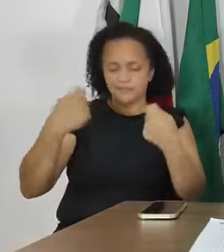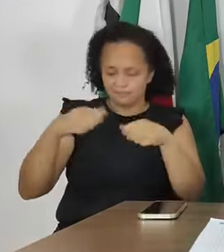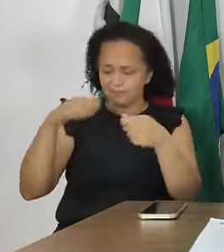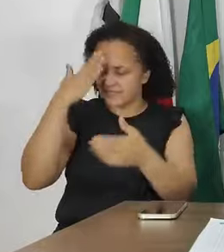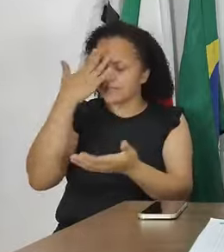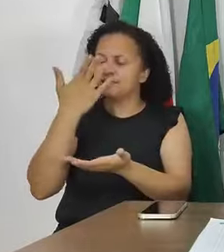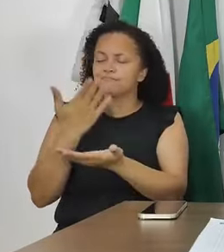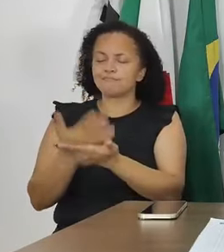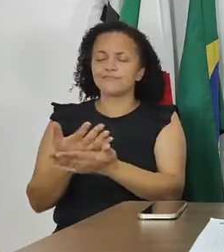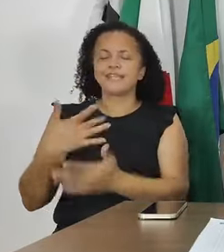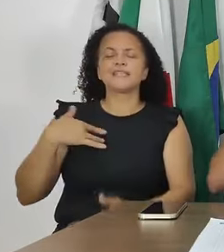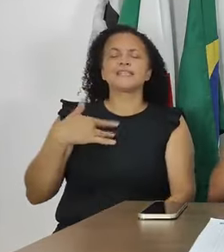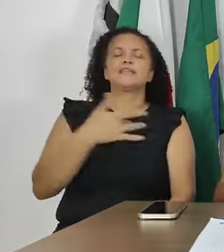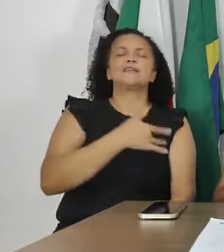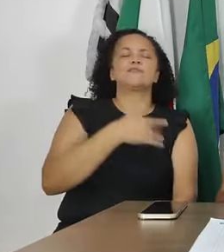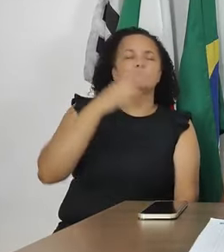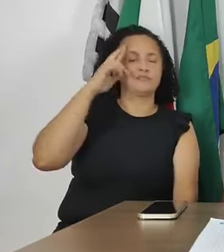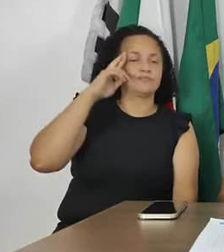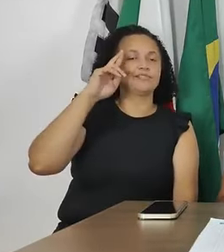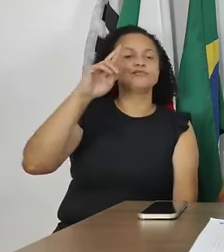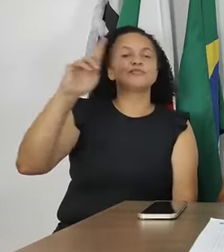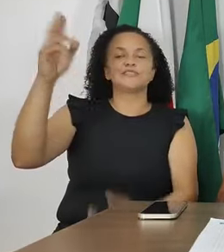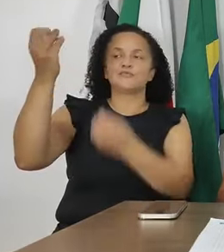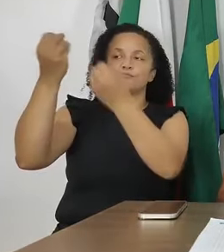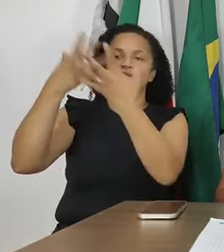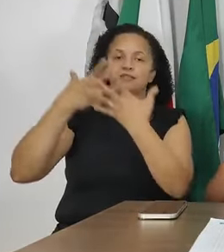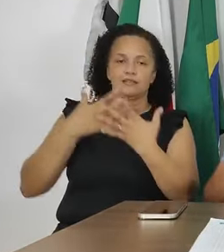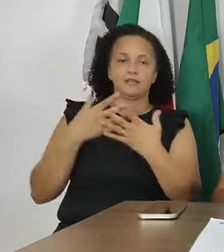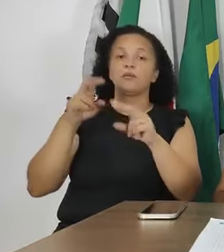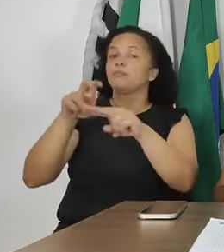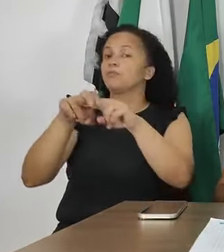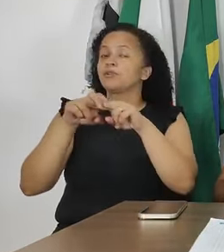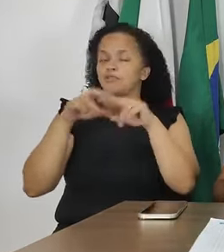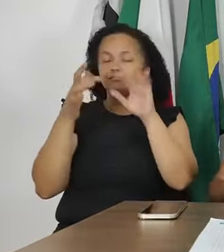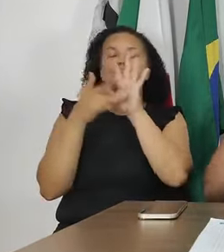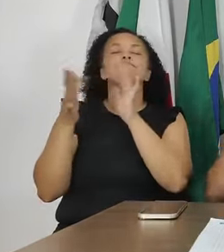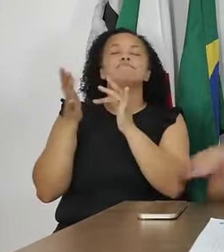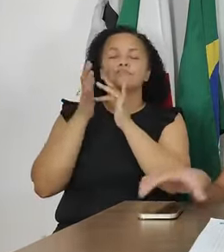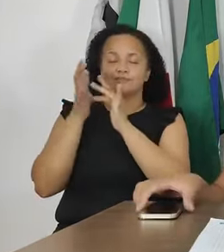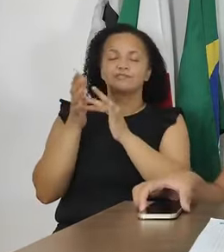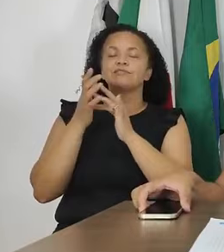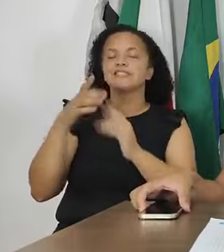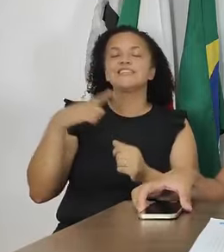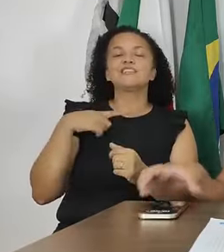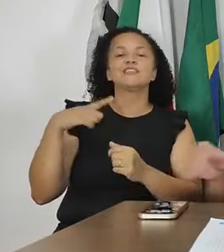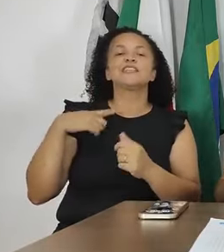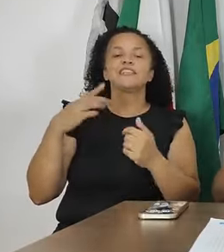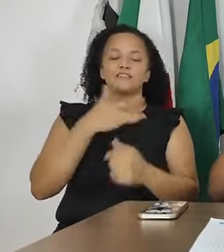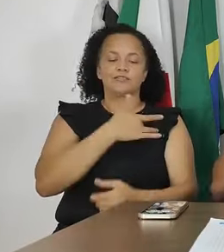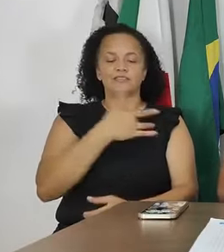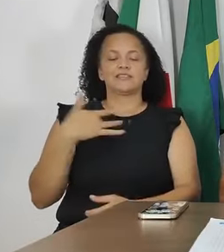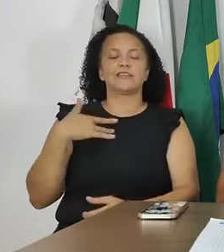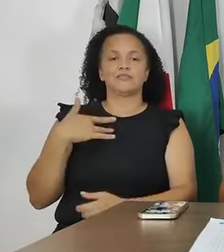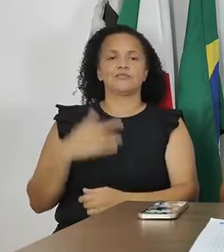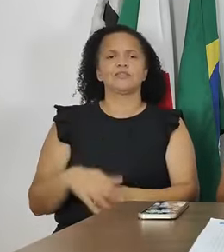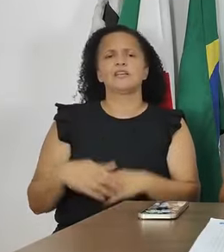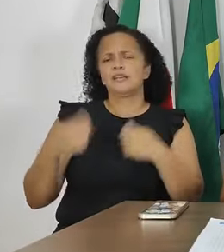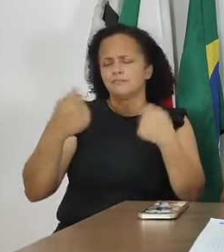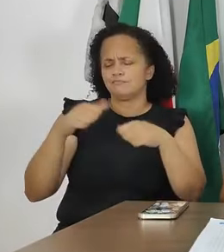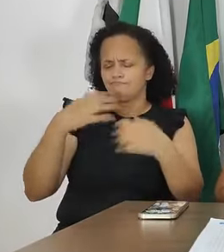pelas pisaduras de Jesus eu fui sarado. Eu preciso ter essa consciência, eu preciso desenvolver isso, para que isso